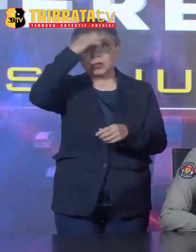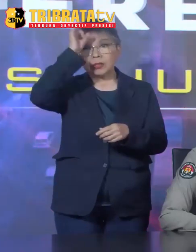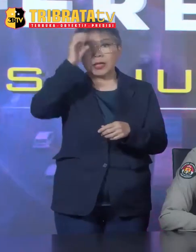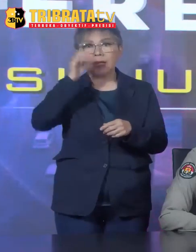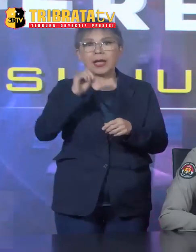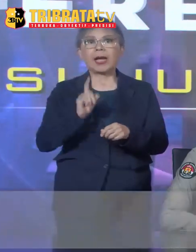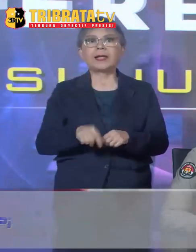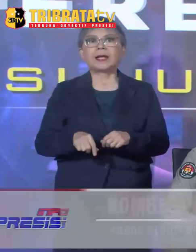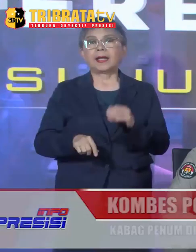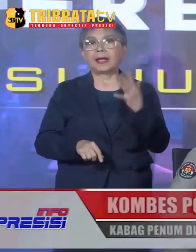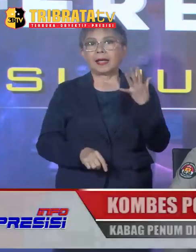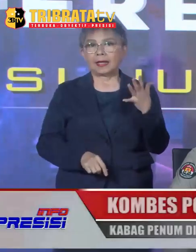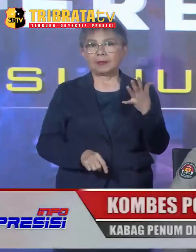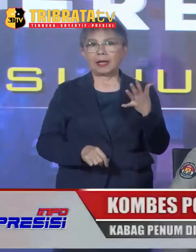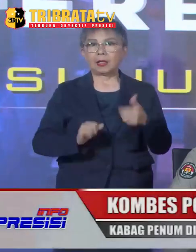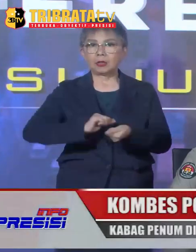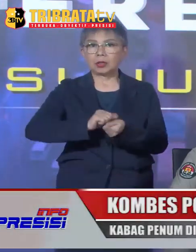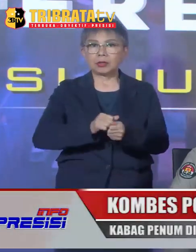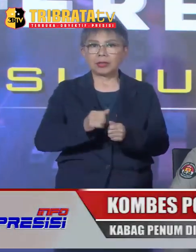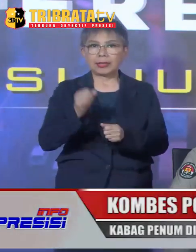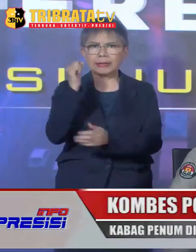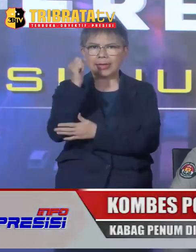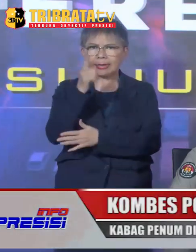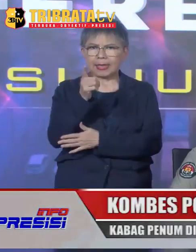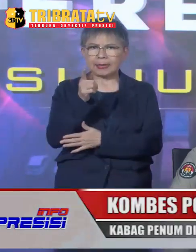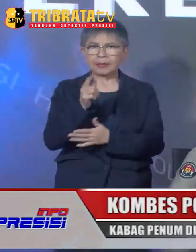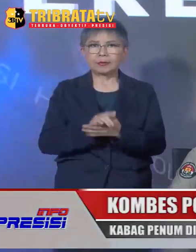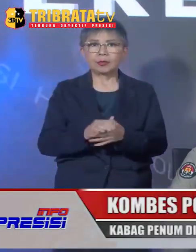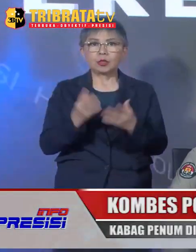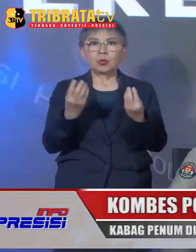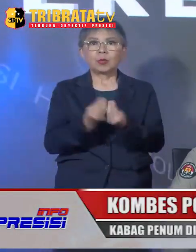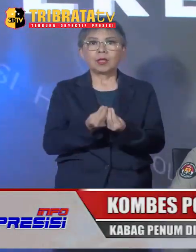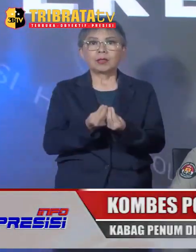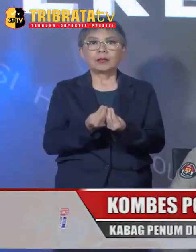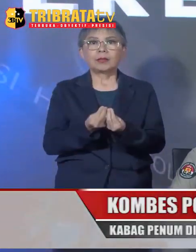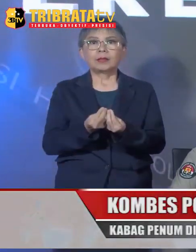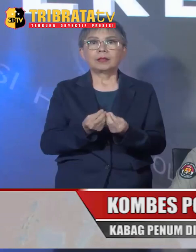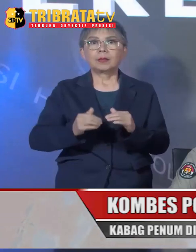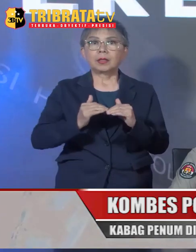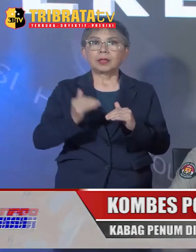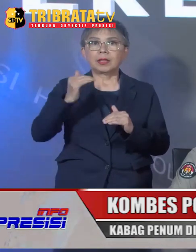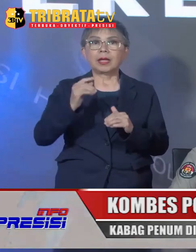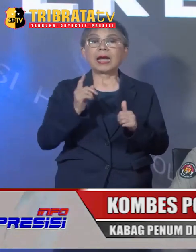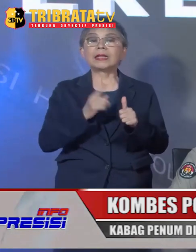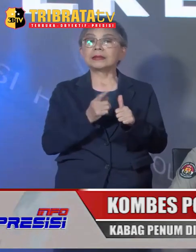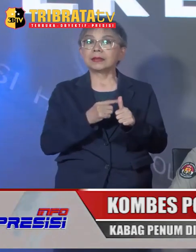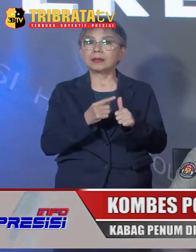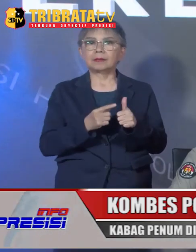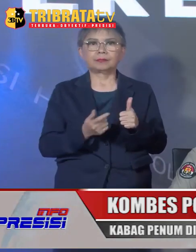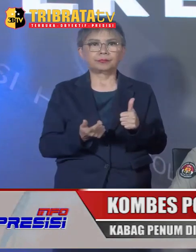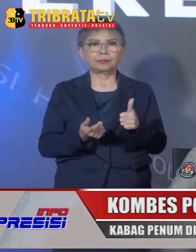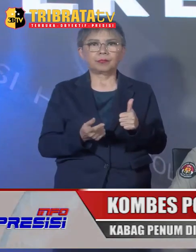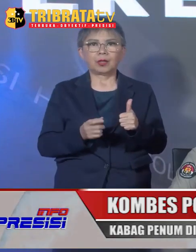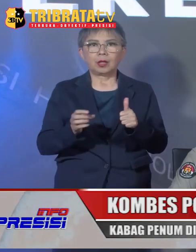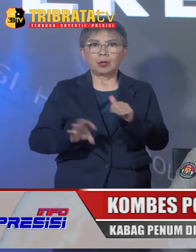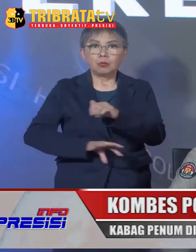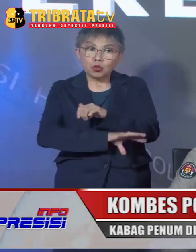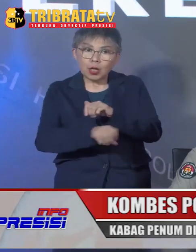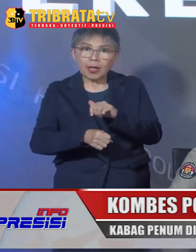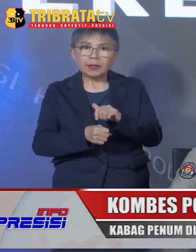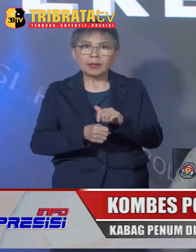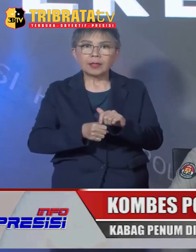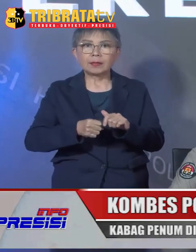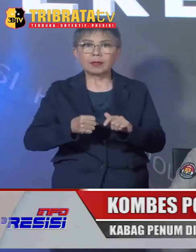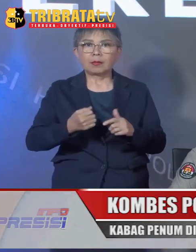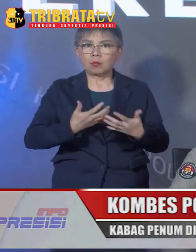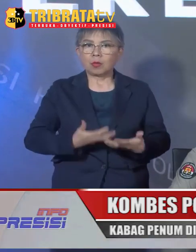Kepolisian terdapat 5 kasus kejahatan yang jumlah kejadiannya tertinggi antara lain pencurian